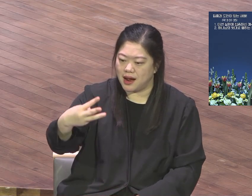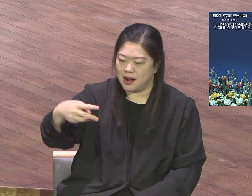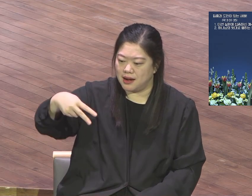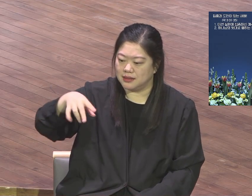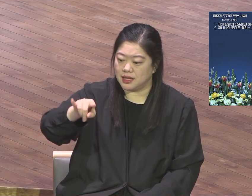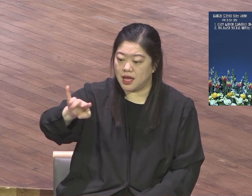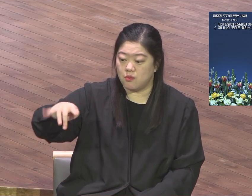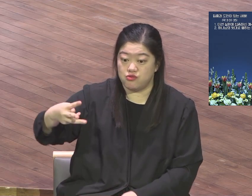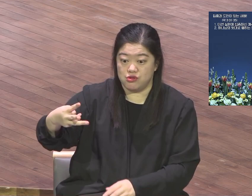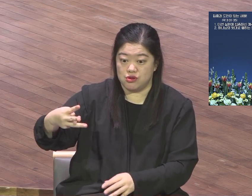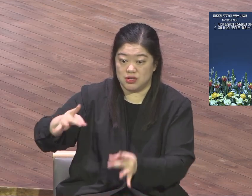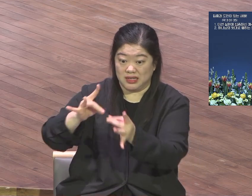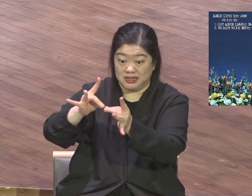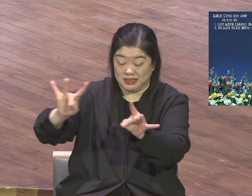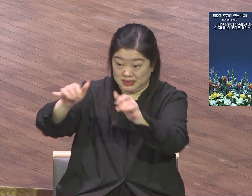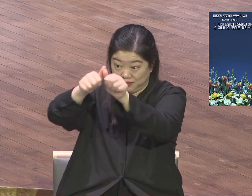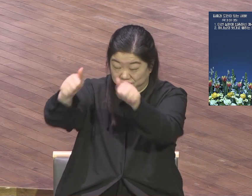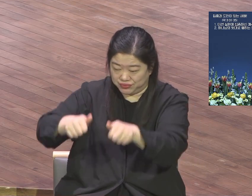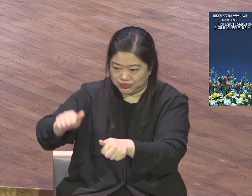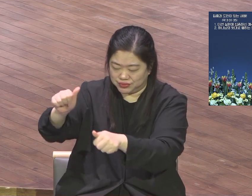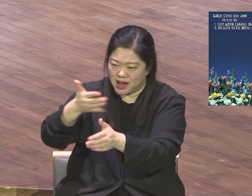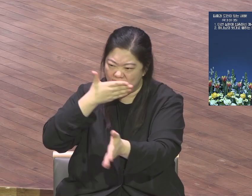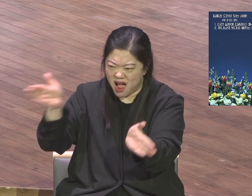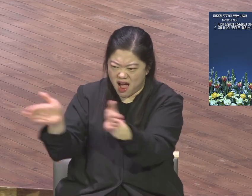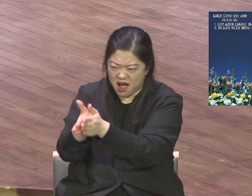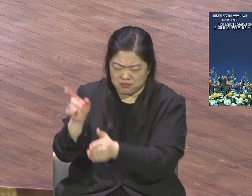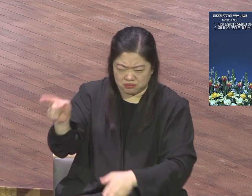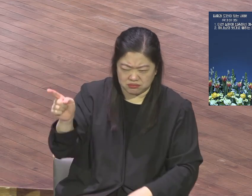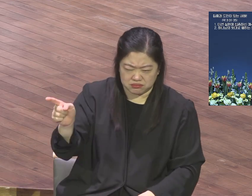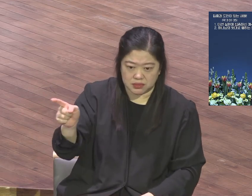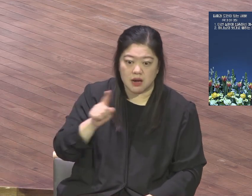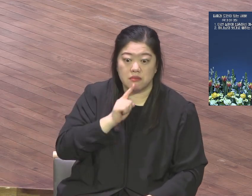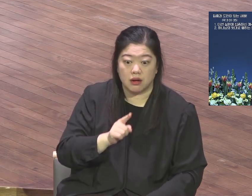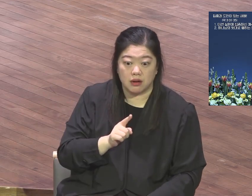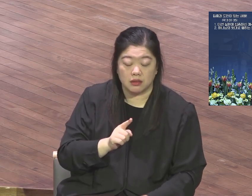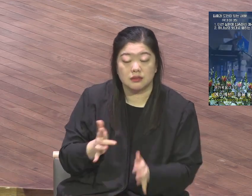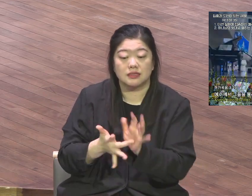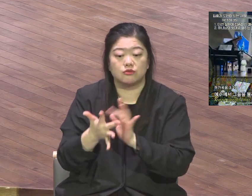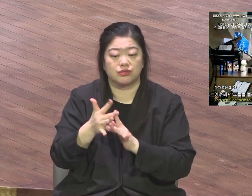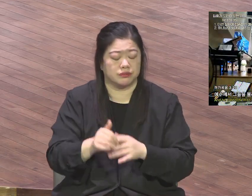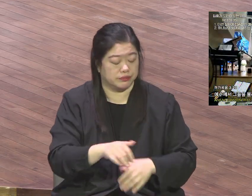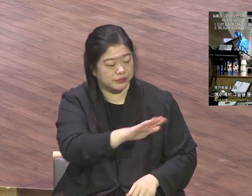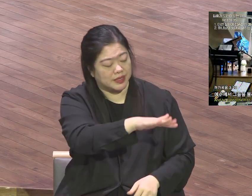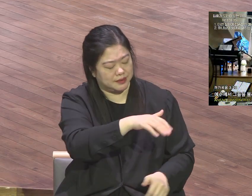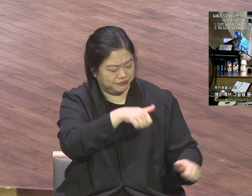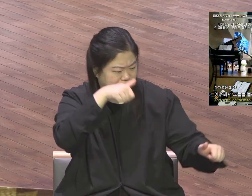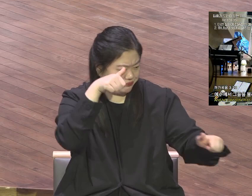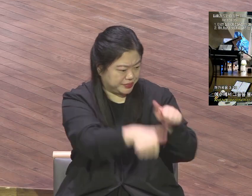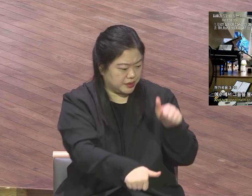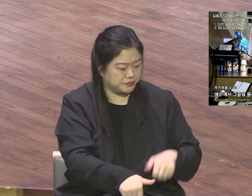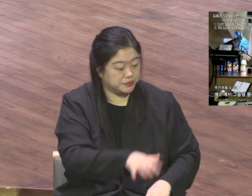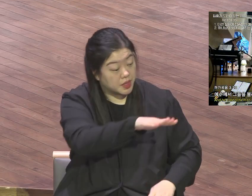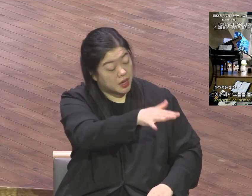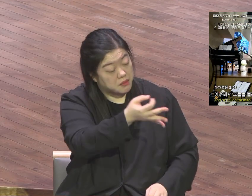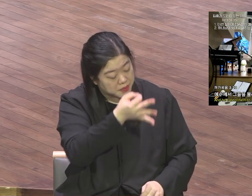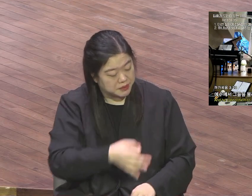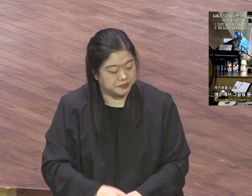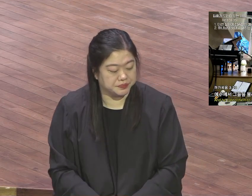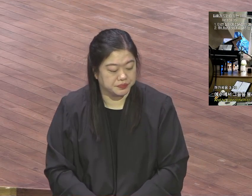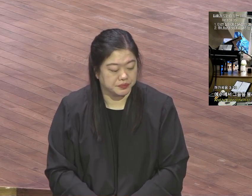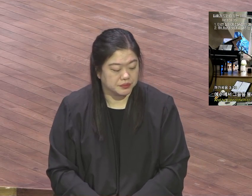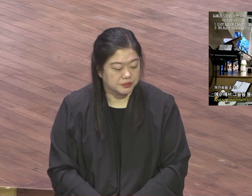비유를 들어서 말씀하시면서 꼼짝을 못하게 만듭니다. 23절입니다. 23절. 예수께서